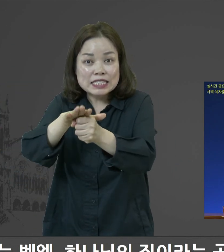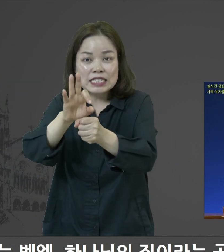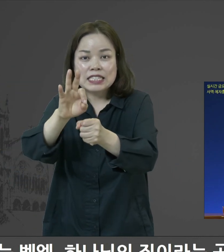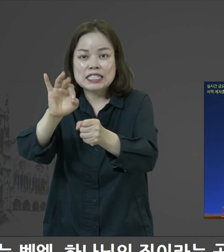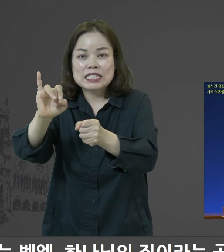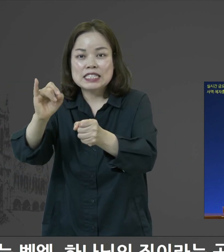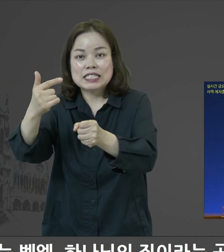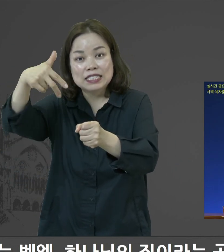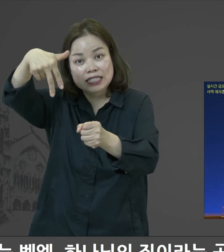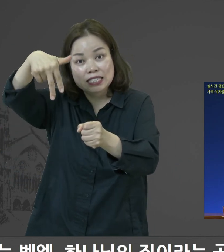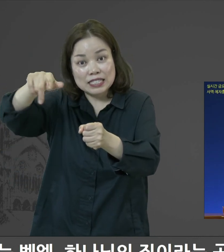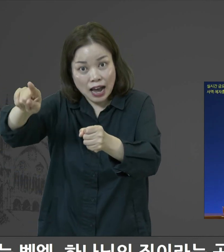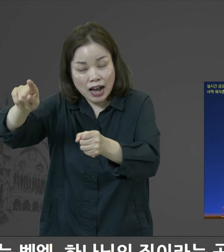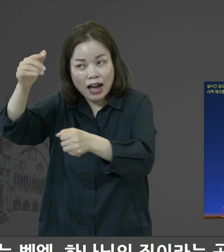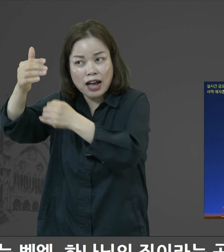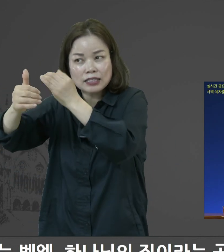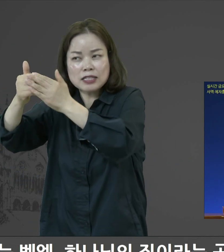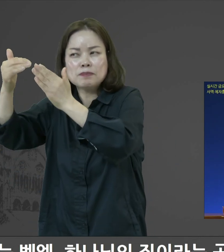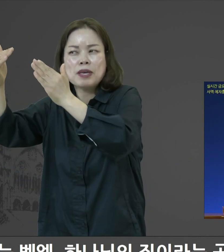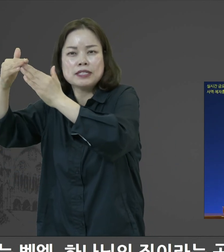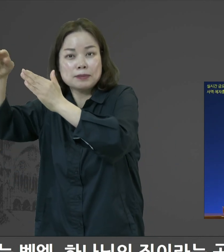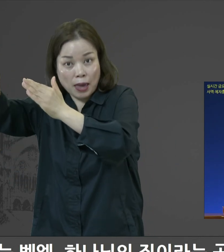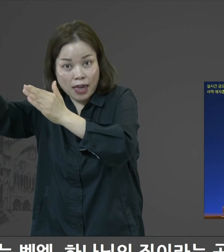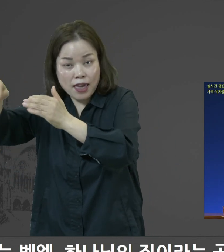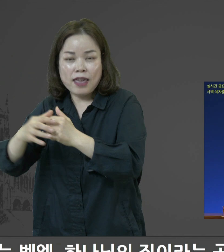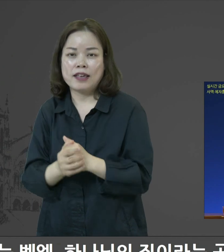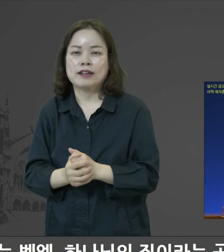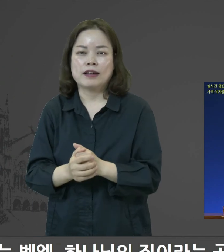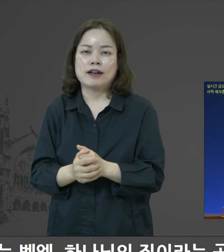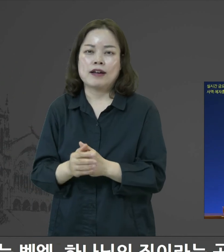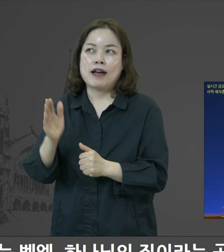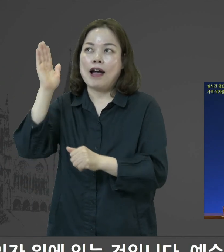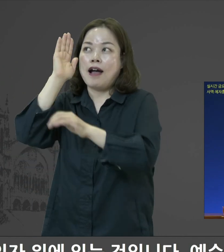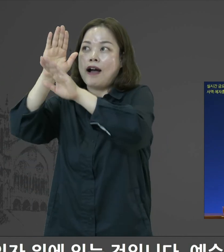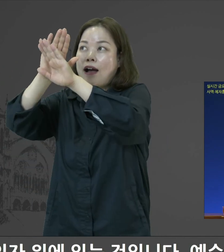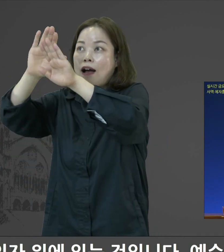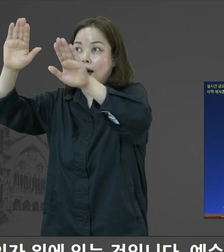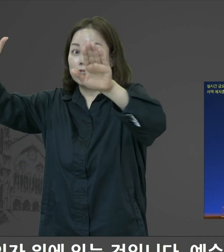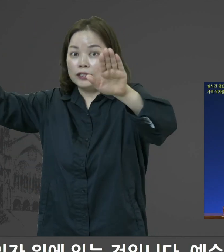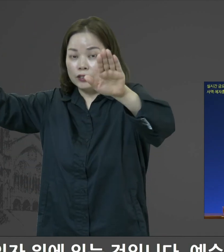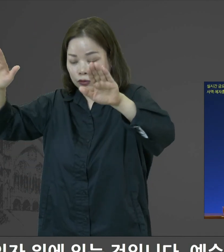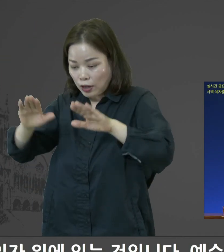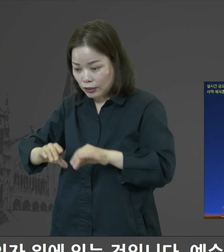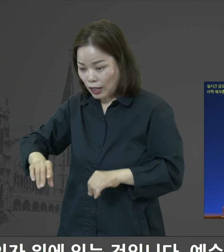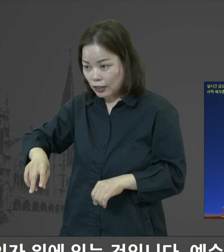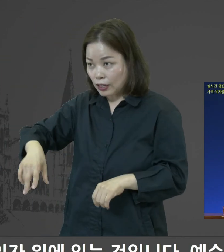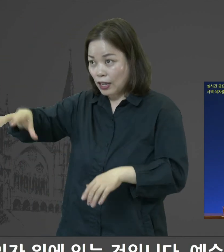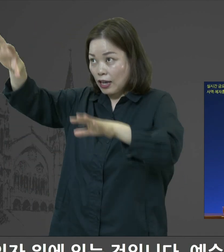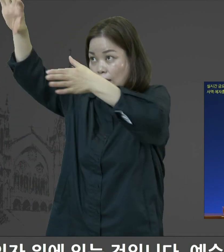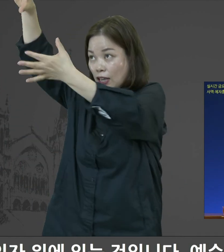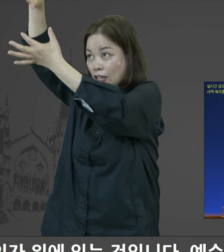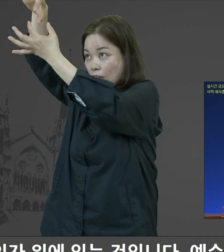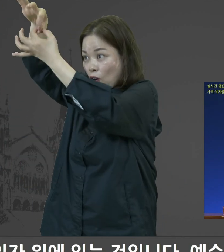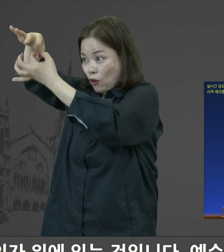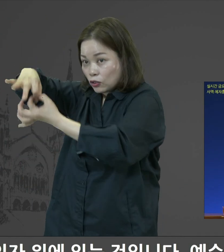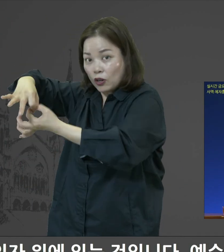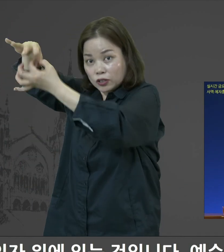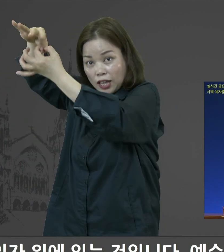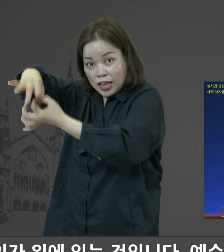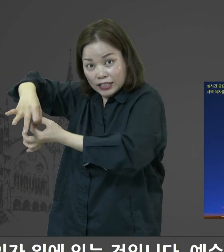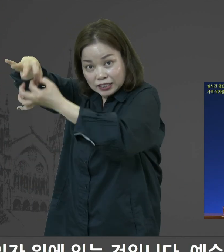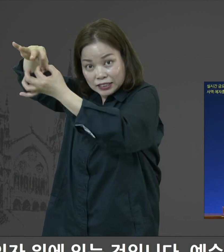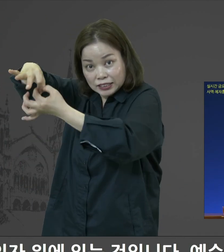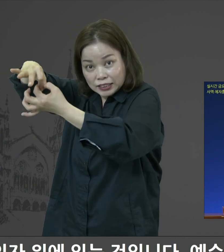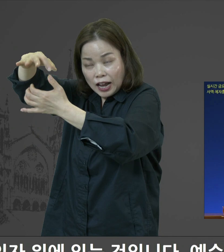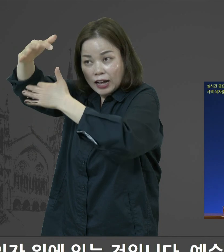하나님의 집이라는 거예요. 예수님이 하늘과 연결되어지는 통로라는 겁니다.